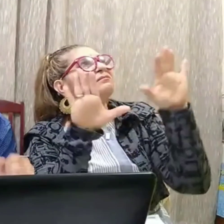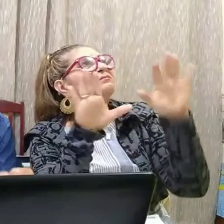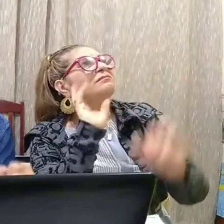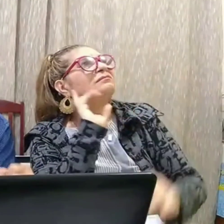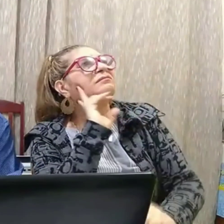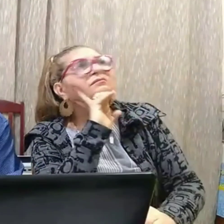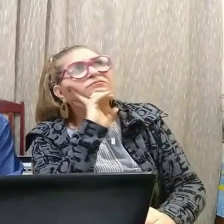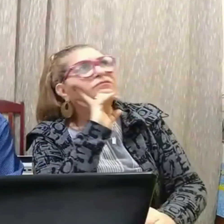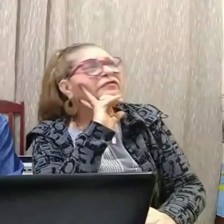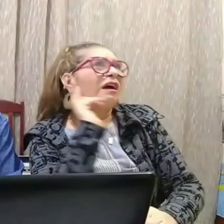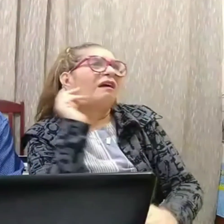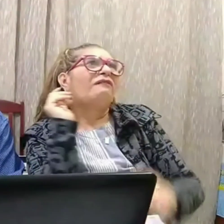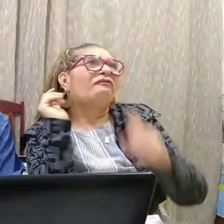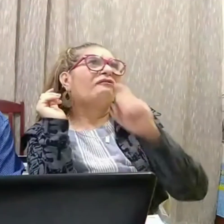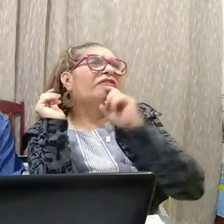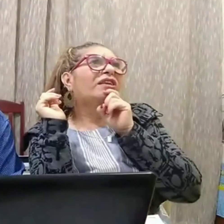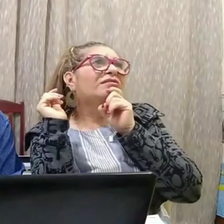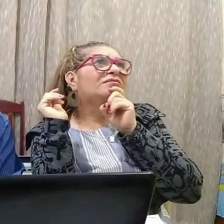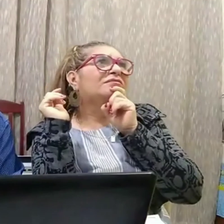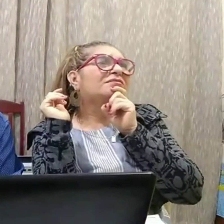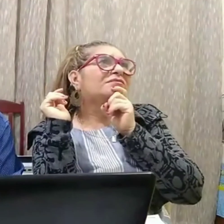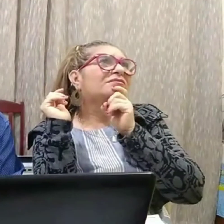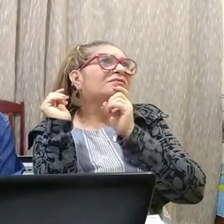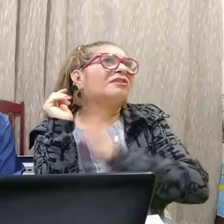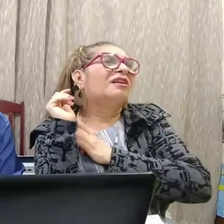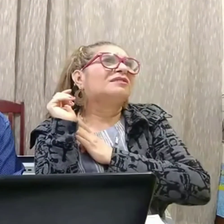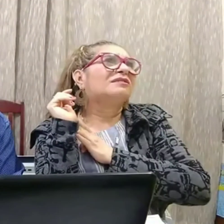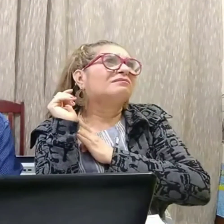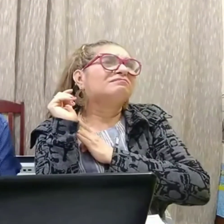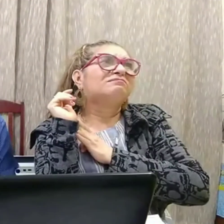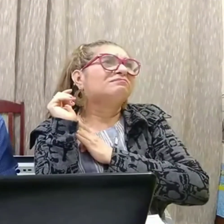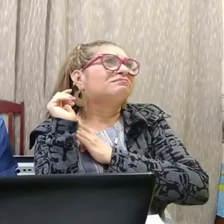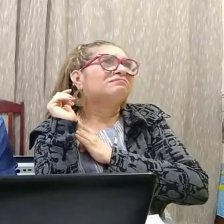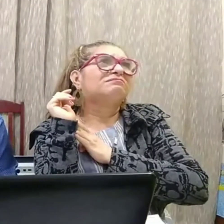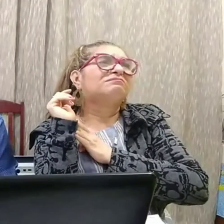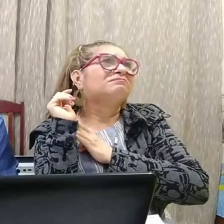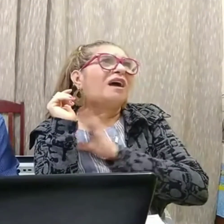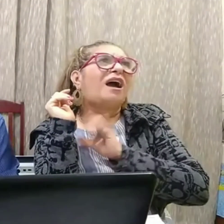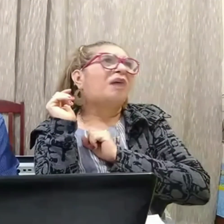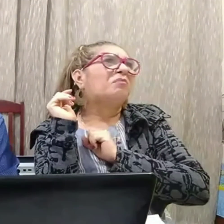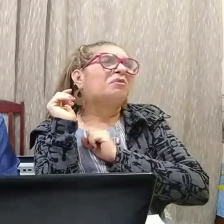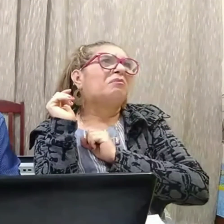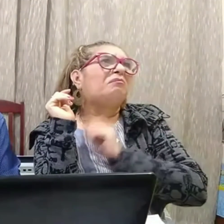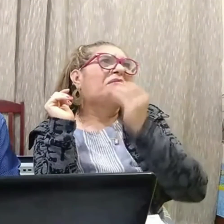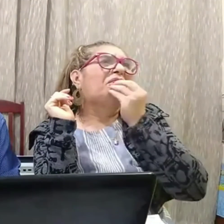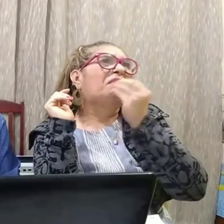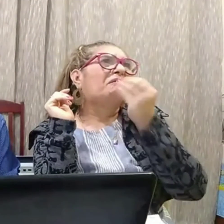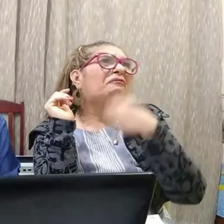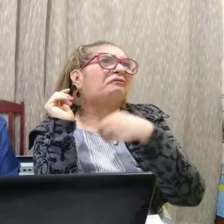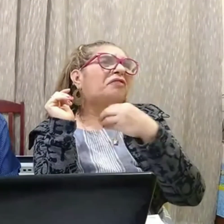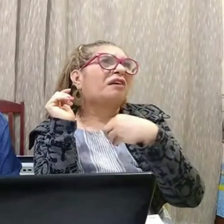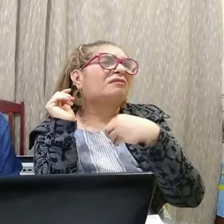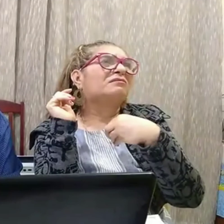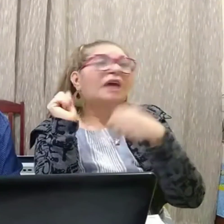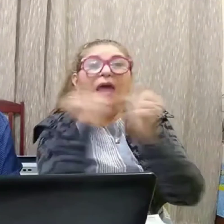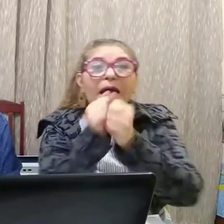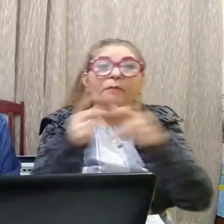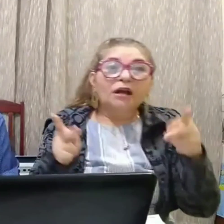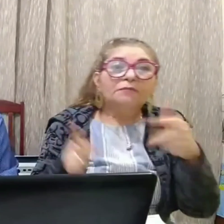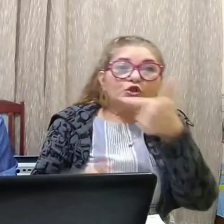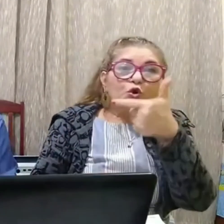Quais são as razões para que um crente abandone o primeiro amor? Porque aqui nós vimos Deus, em Apocalipse 2 e